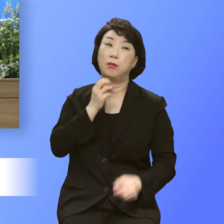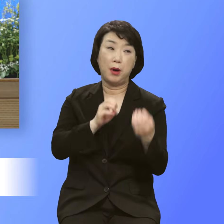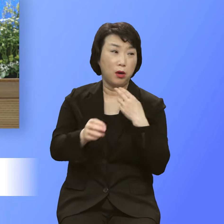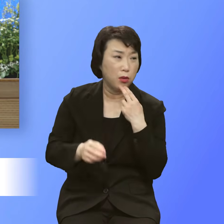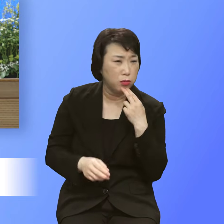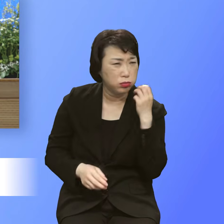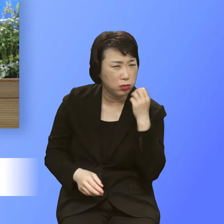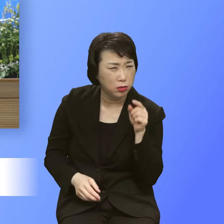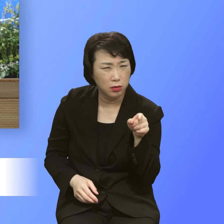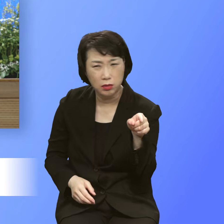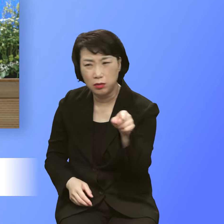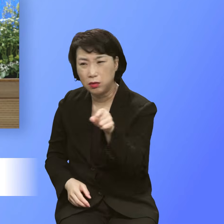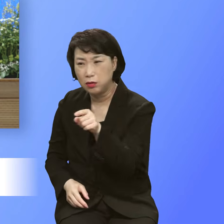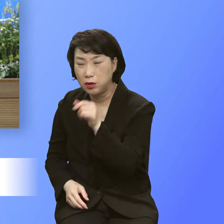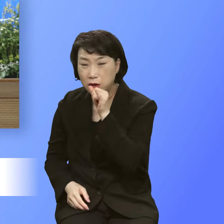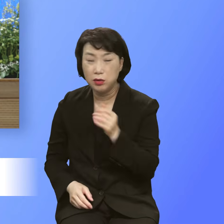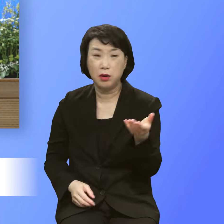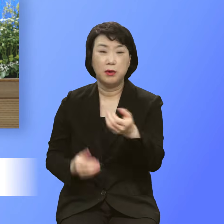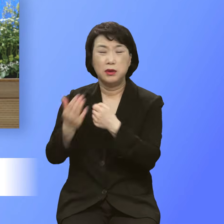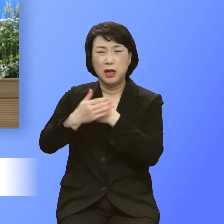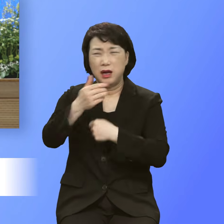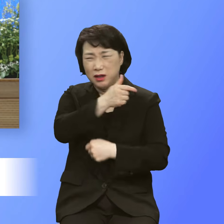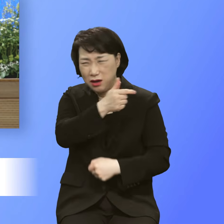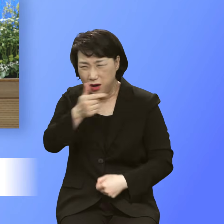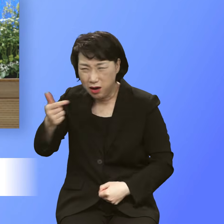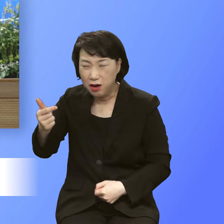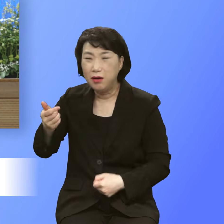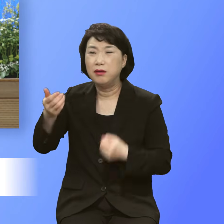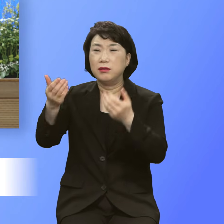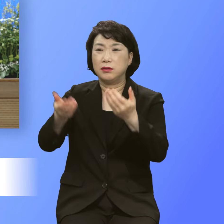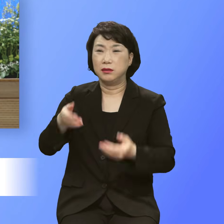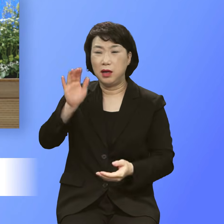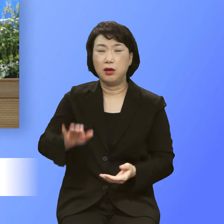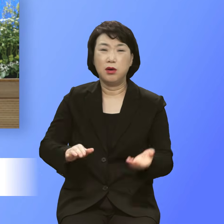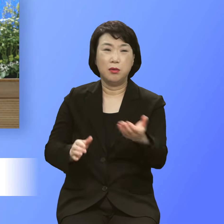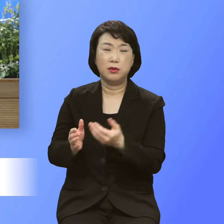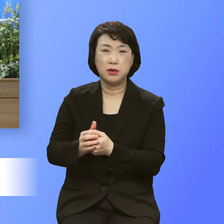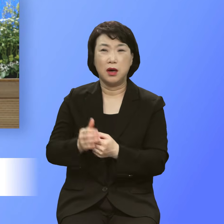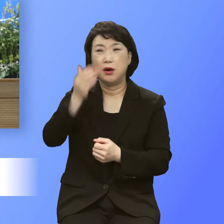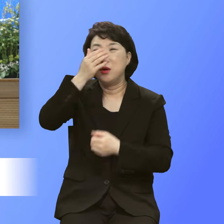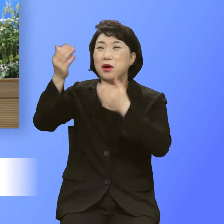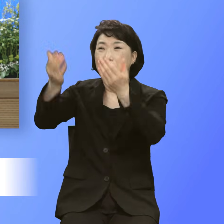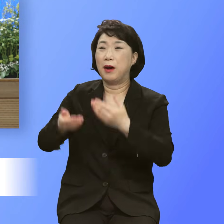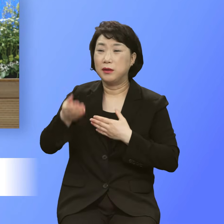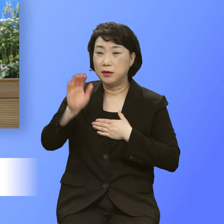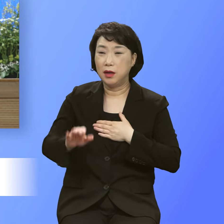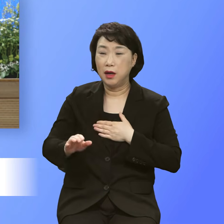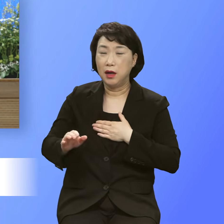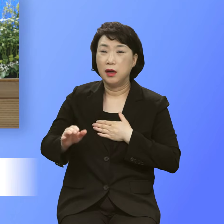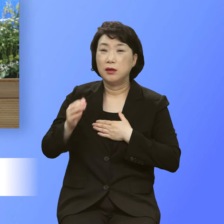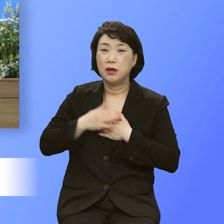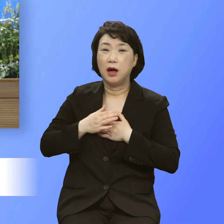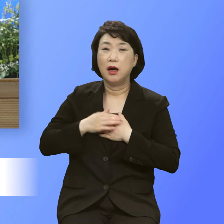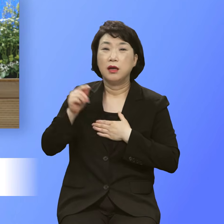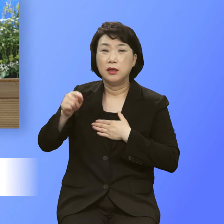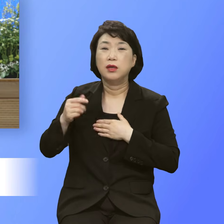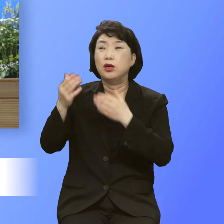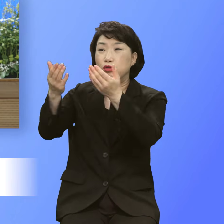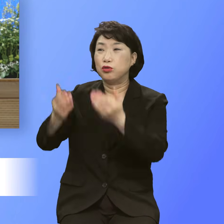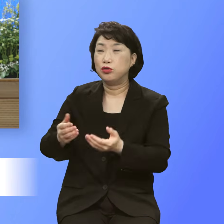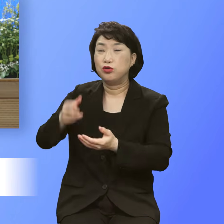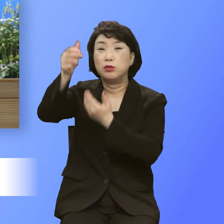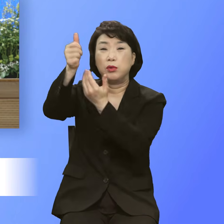그렇게 큰 은혜를 공짜로 가졌다면서 주신 이에 대한 아무런 감정이